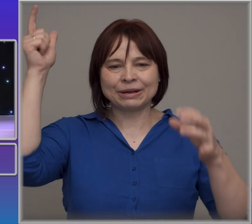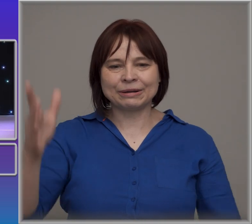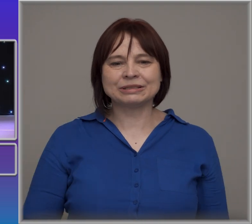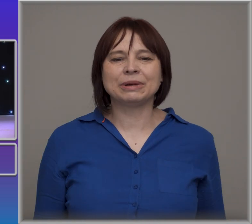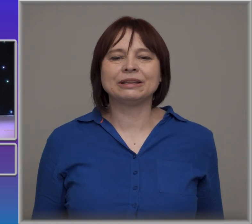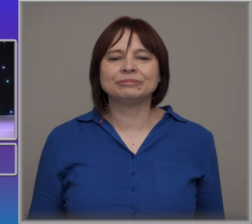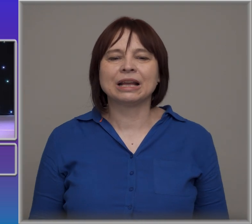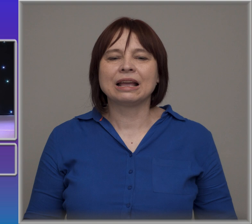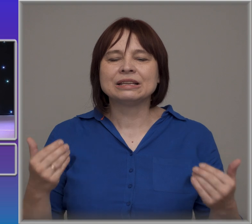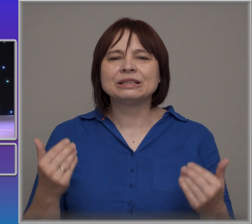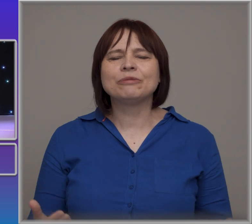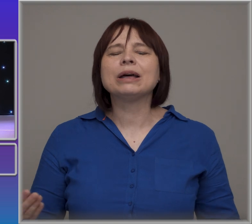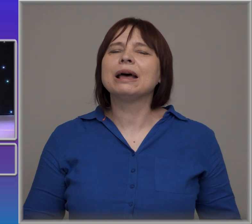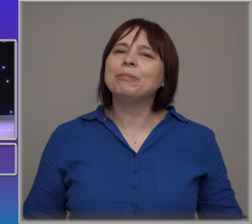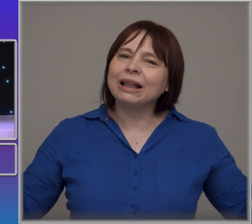печаль.